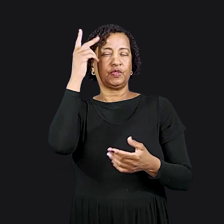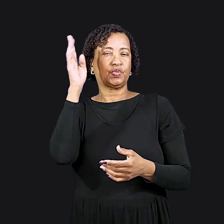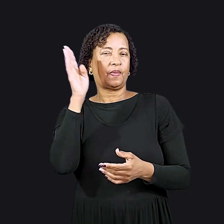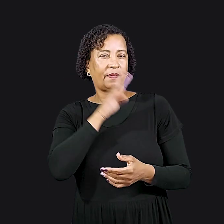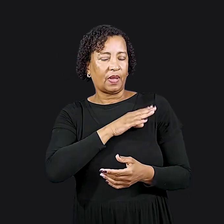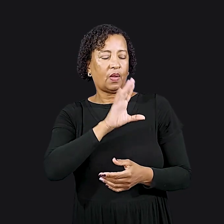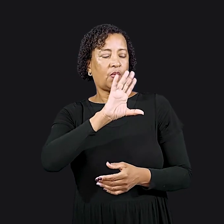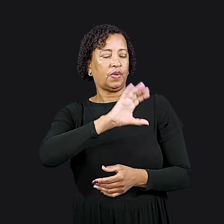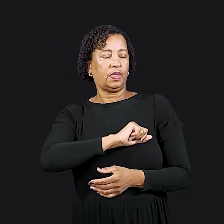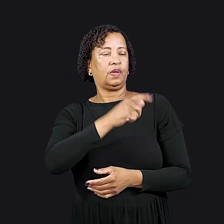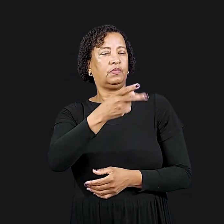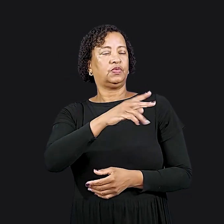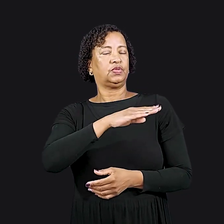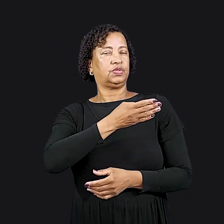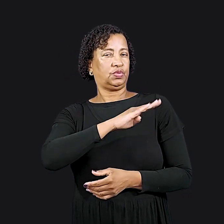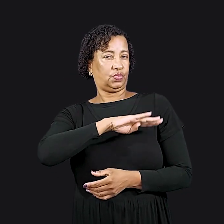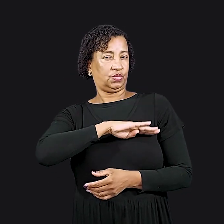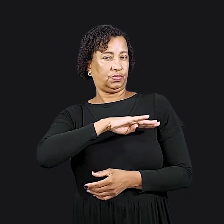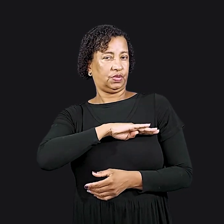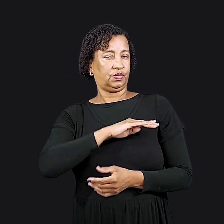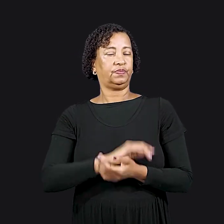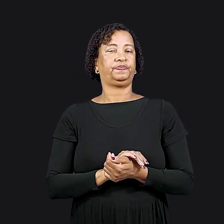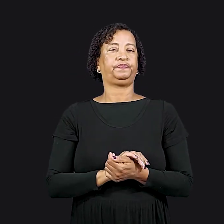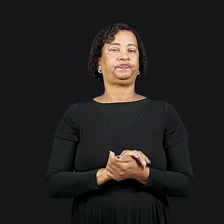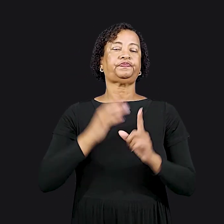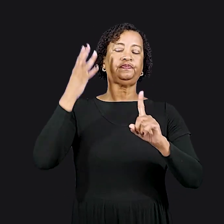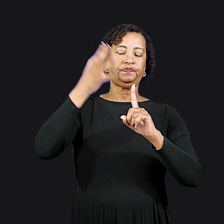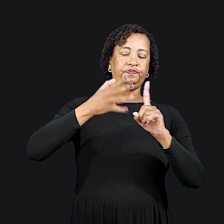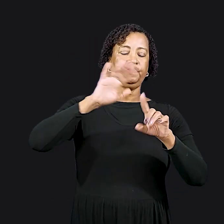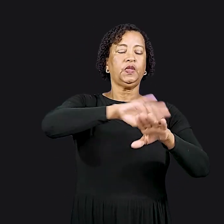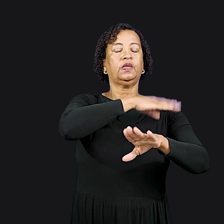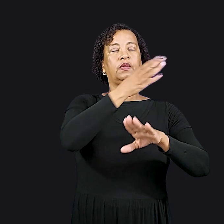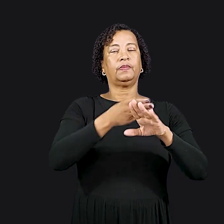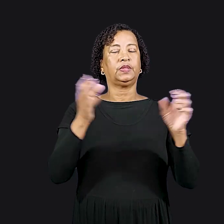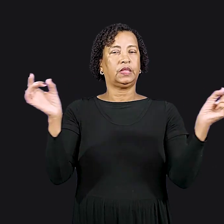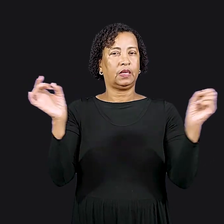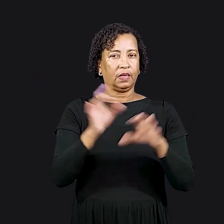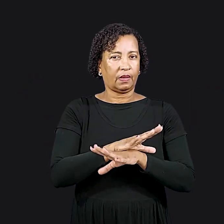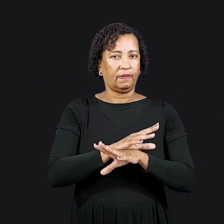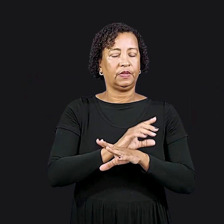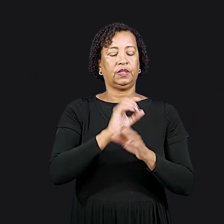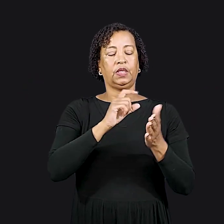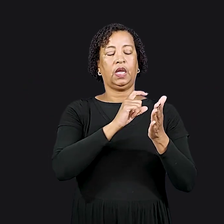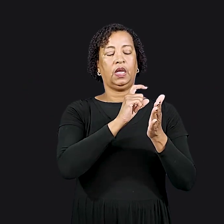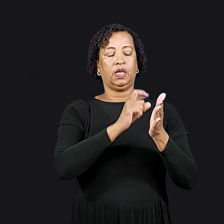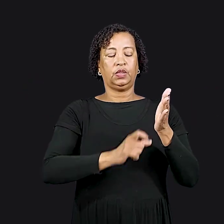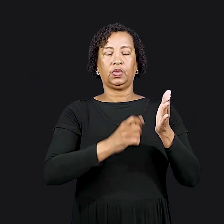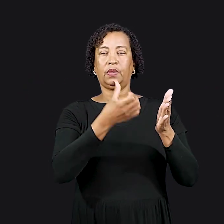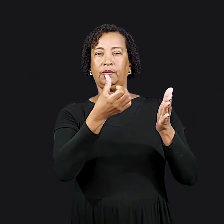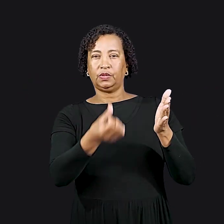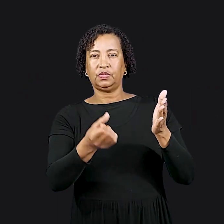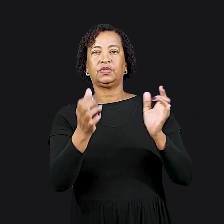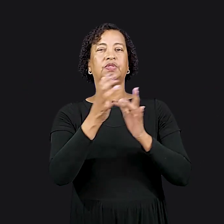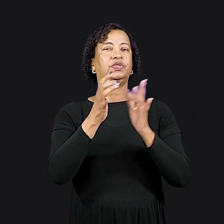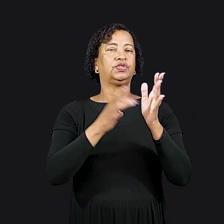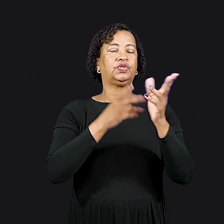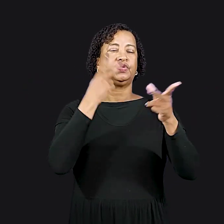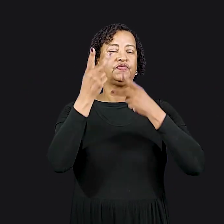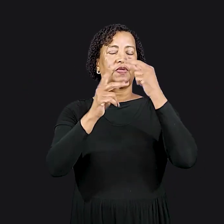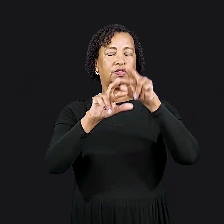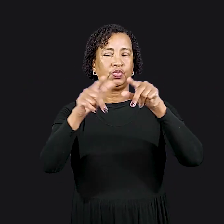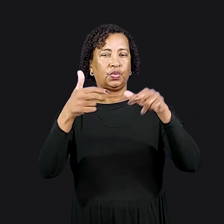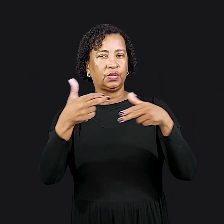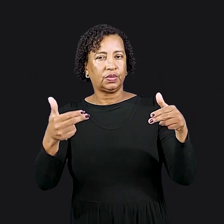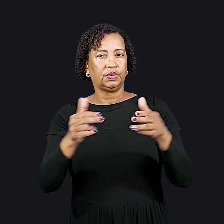inimigo? É assim que acaba o Sermão da Montanha. No capítulo 6, Jesus dá outro rumo à sua pregação. Nessa parte, Jesus pediu